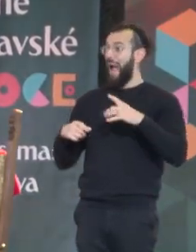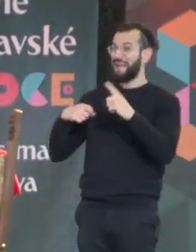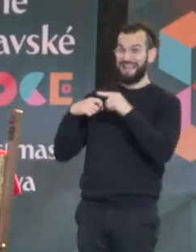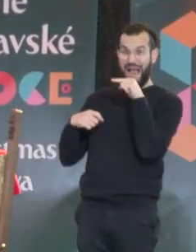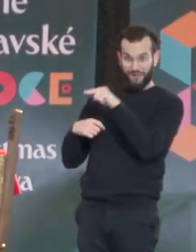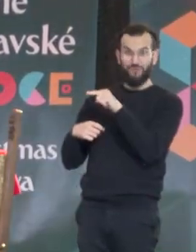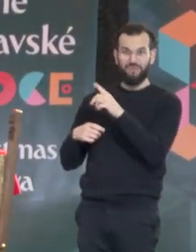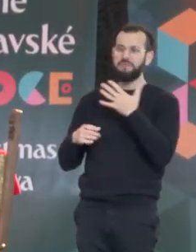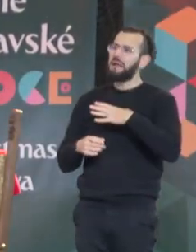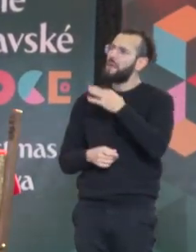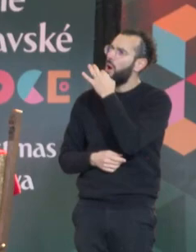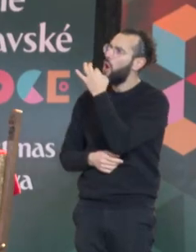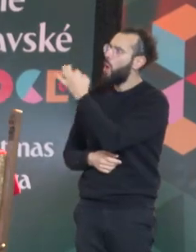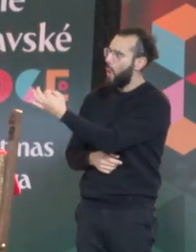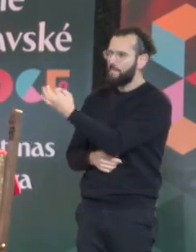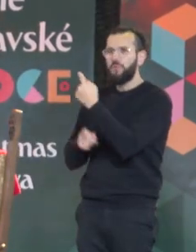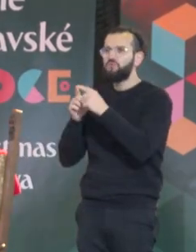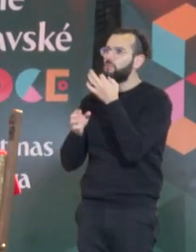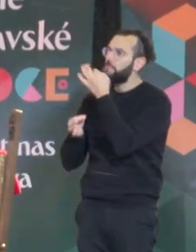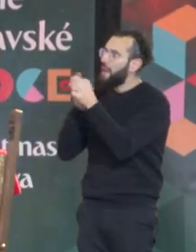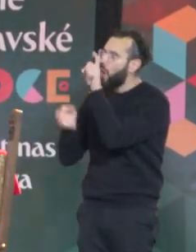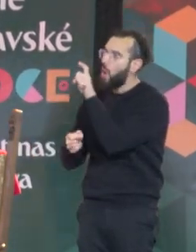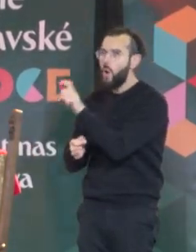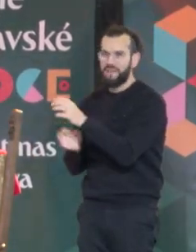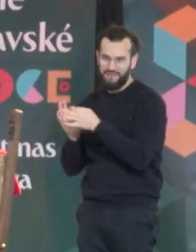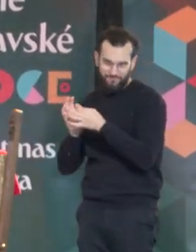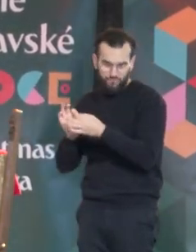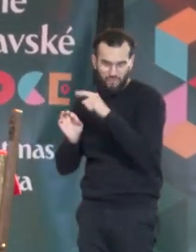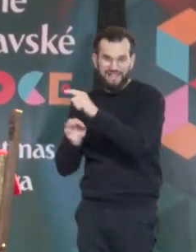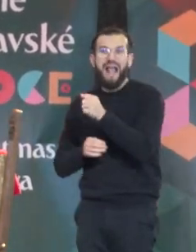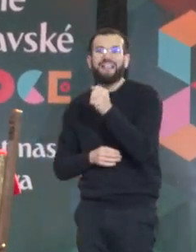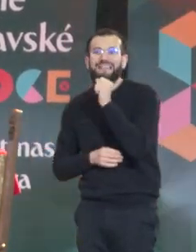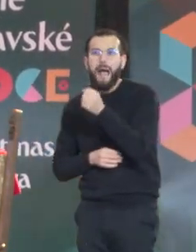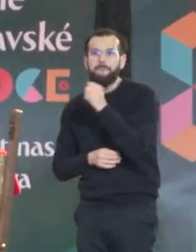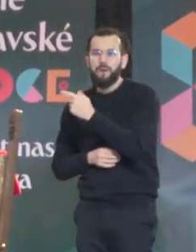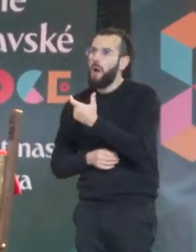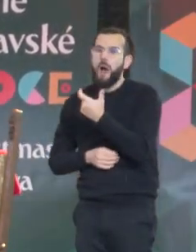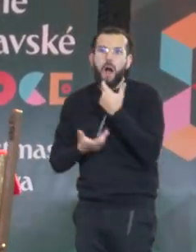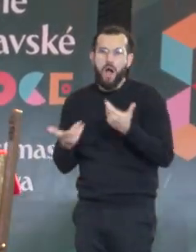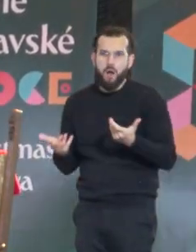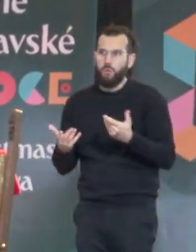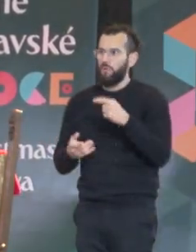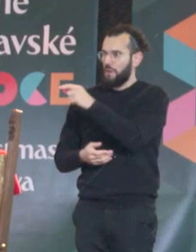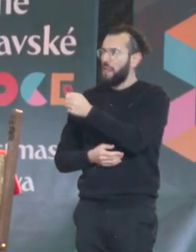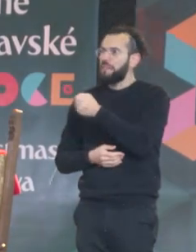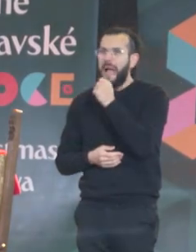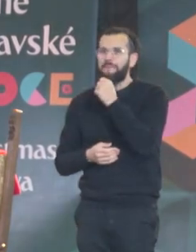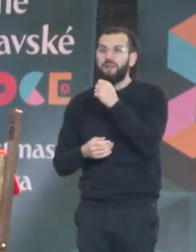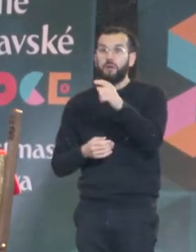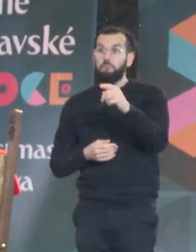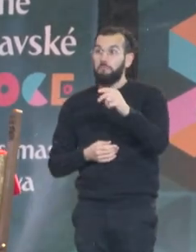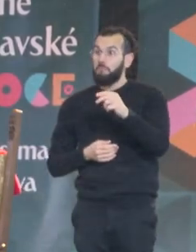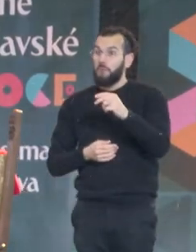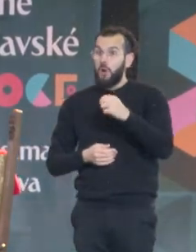ktorého by som sa rada opýtala teraz zo pár otázok týkajúcich sa dabingu, a teda asi aj konkrétne dabingu rozprávok, či ich